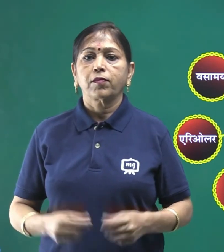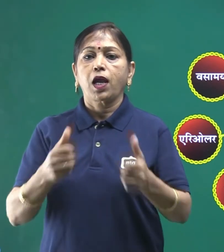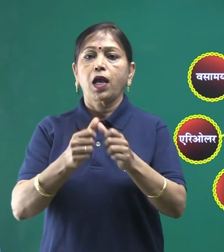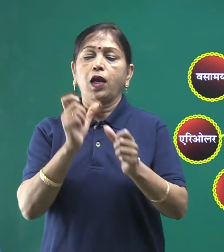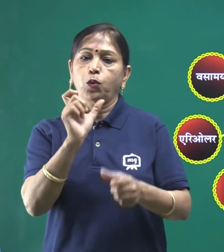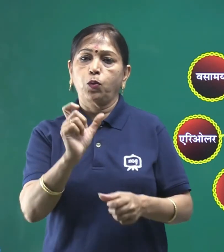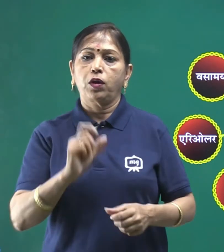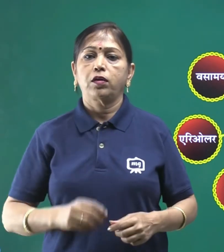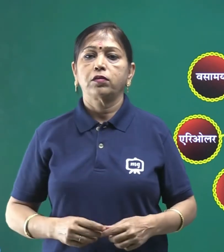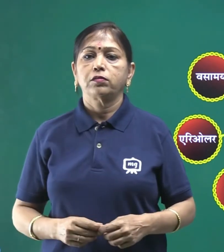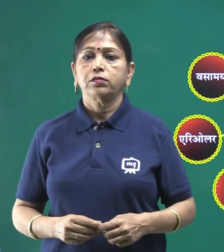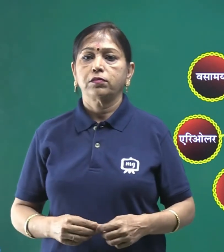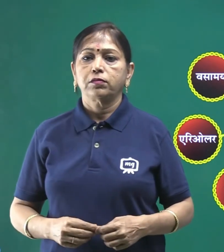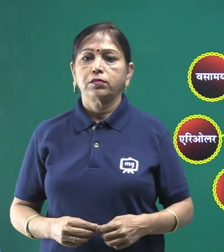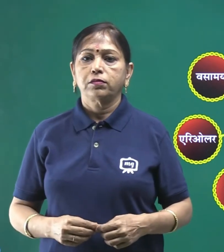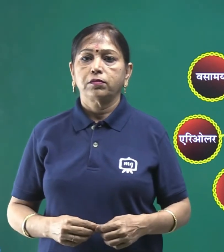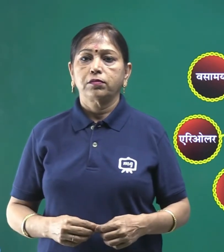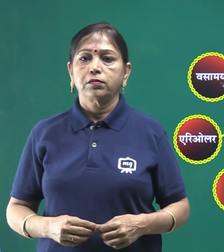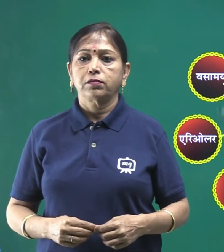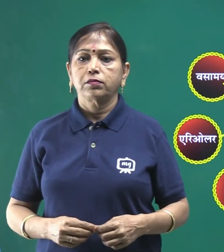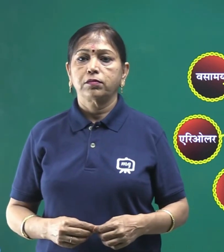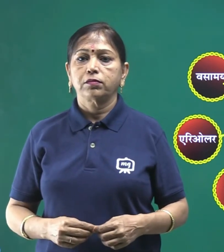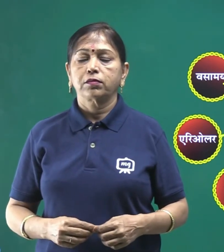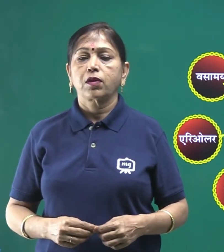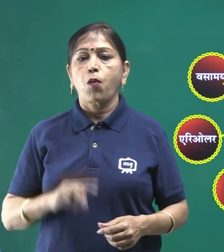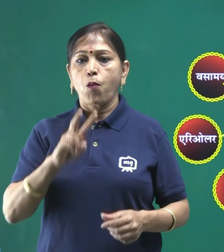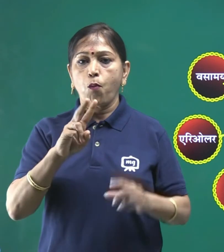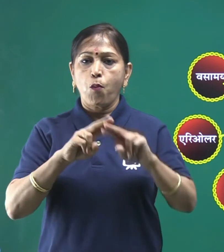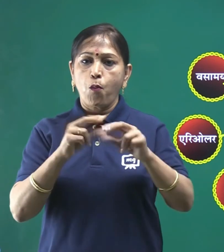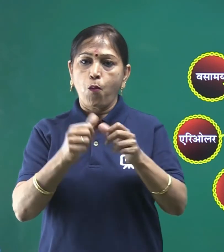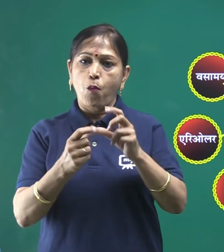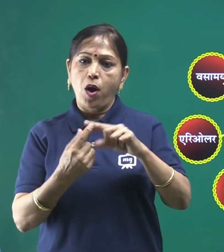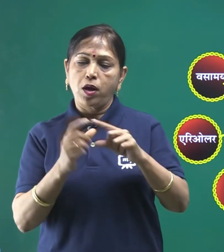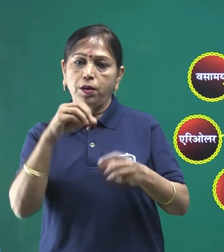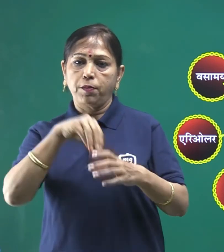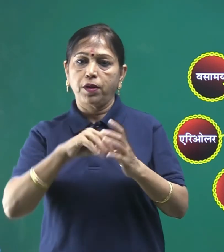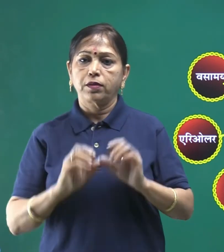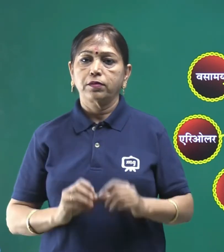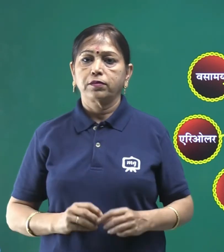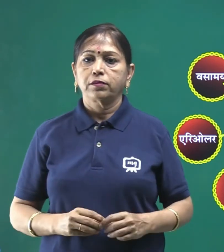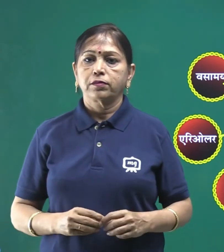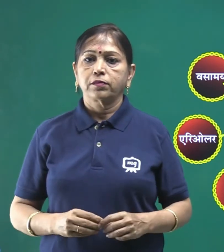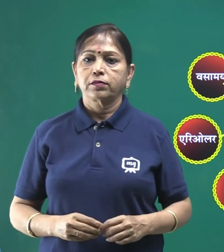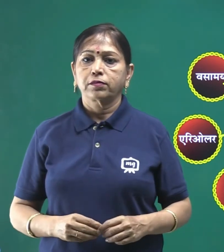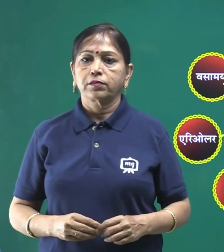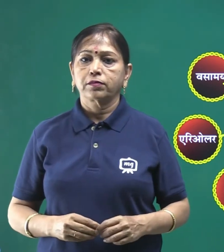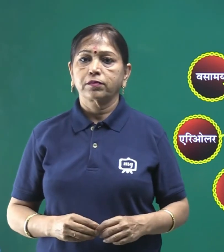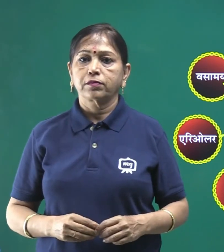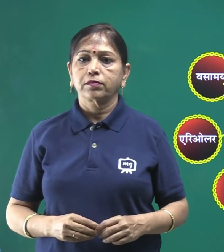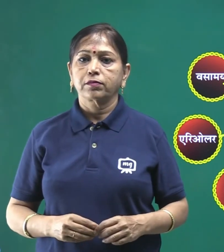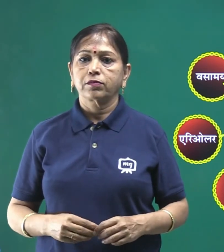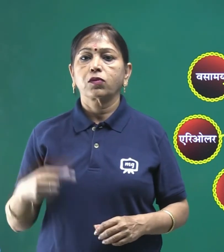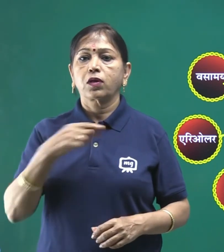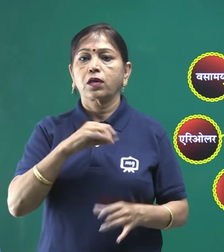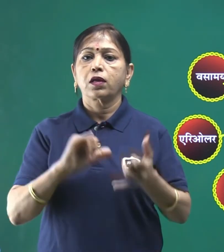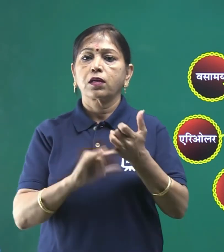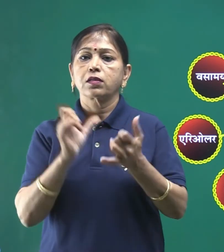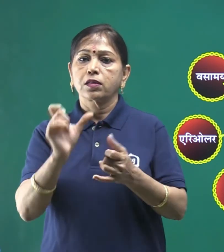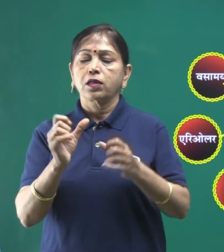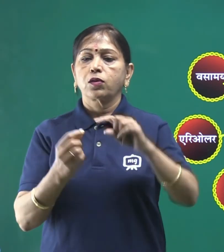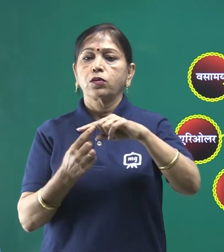एरियोलर, वसा में ये संयोजी ऊतक के प्रकार